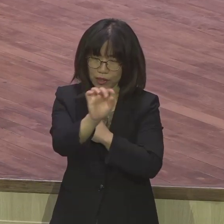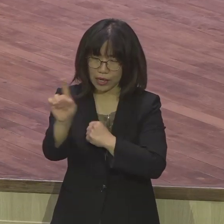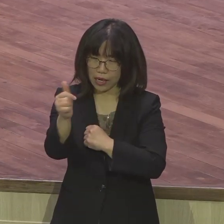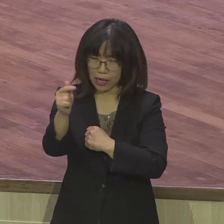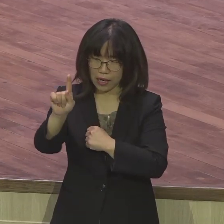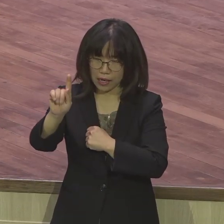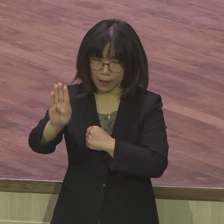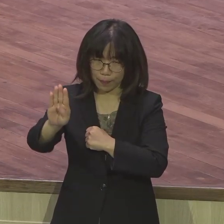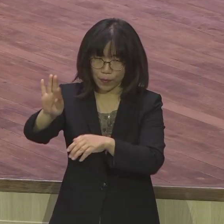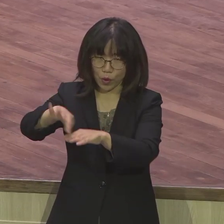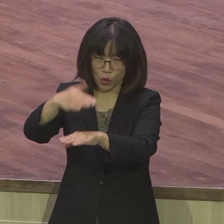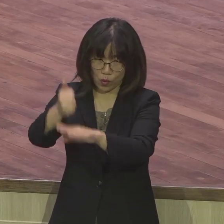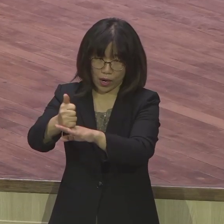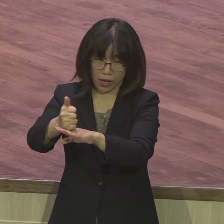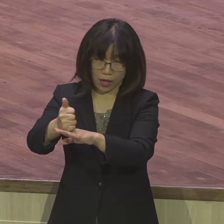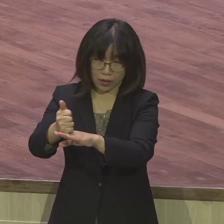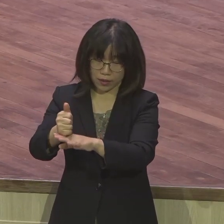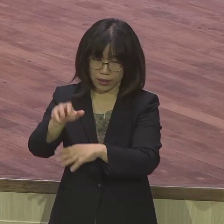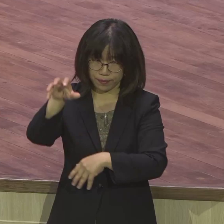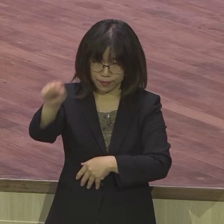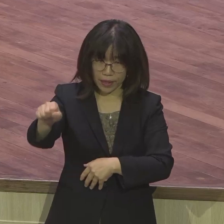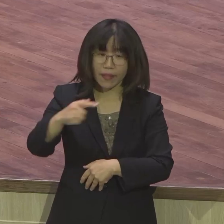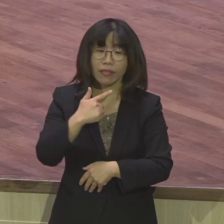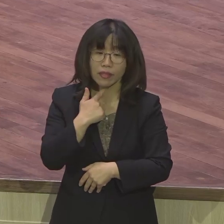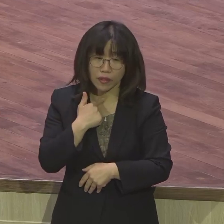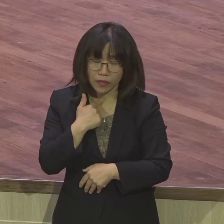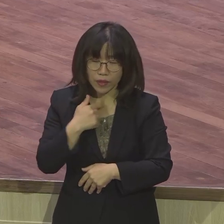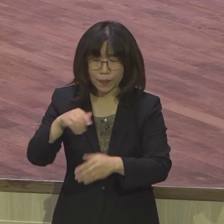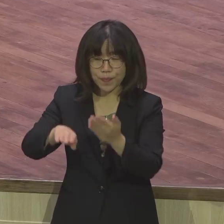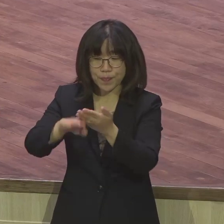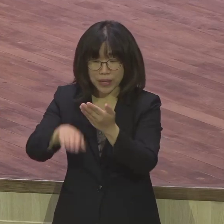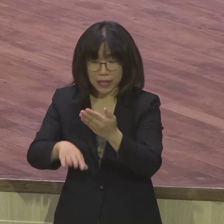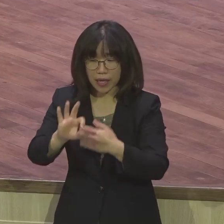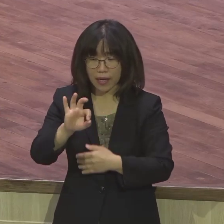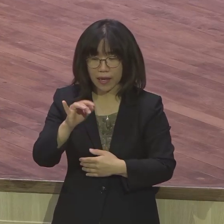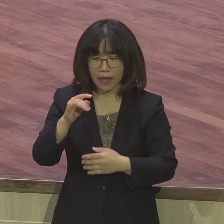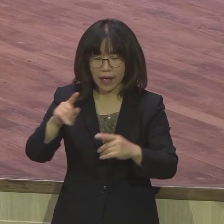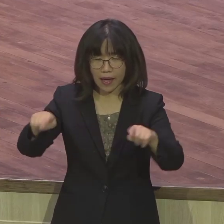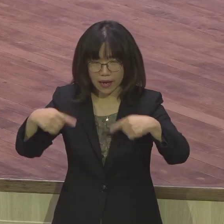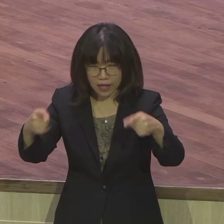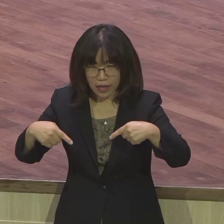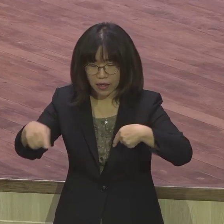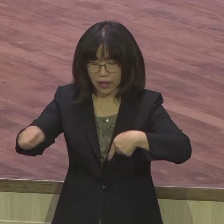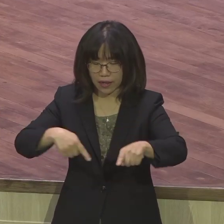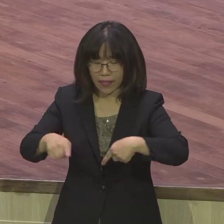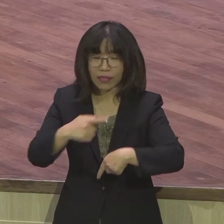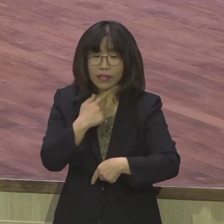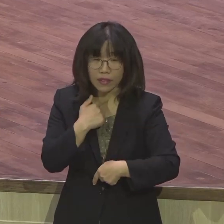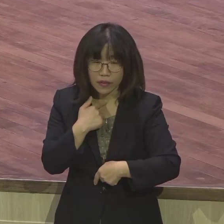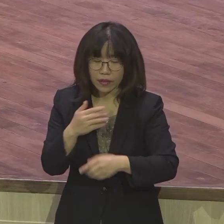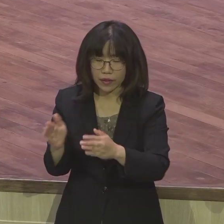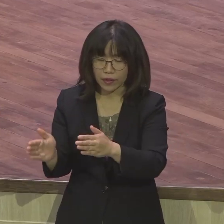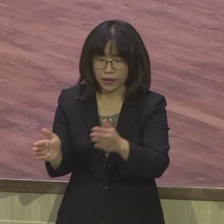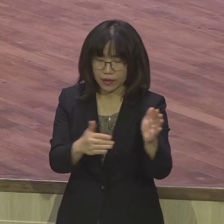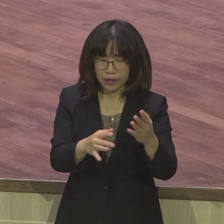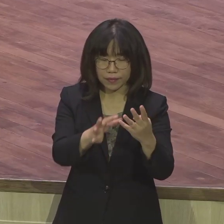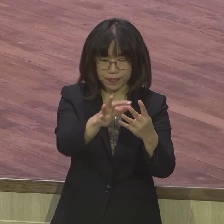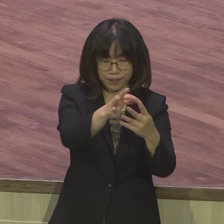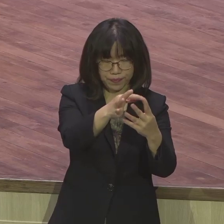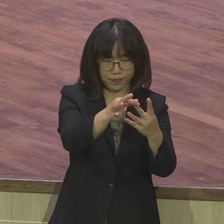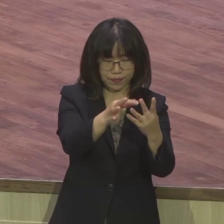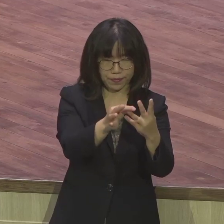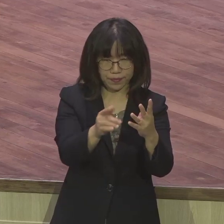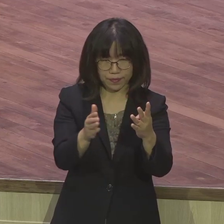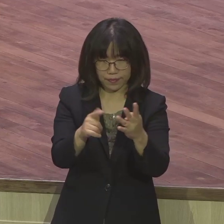배경으로 엘리야가 이제 사역을 하는 장면이 나오고 있습니다. 그리고 세 번째로는 남유다 왕국이